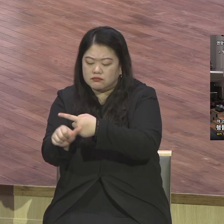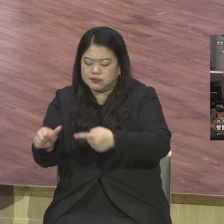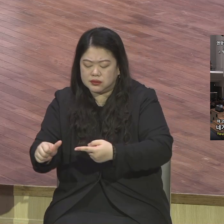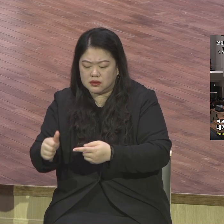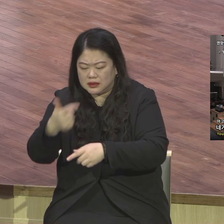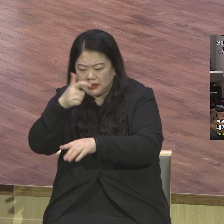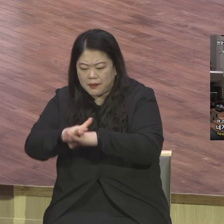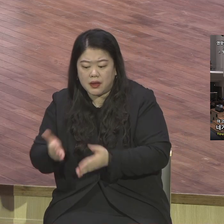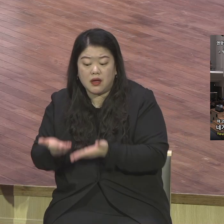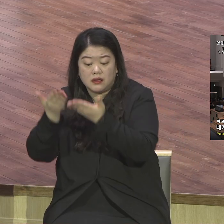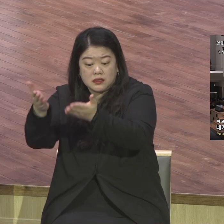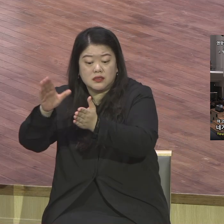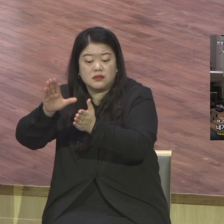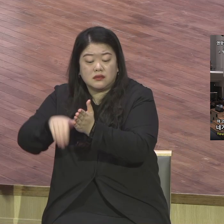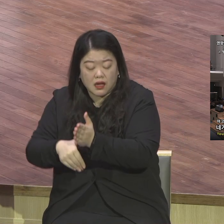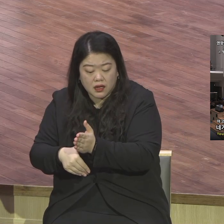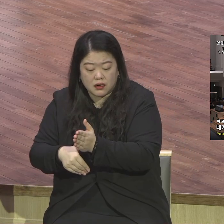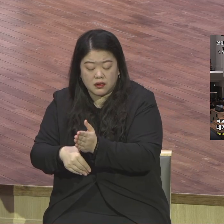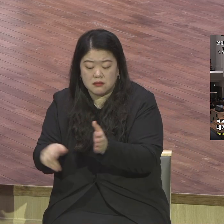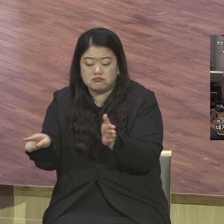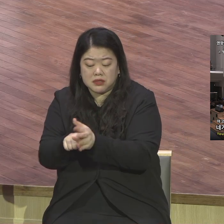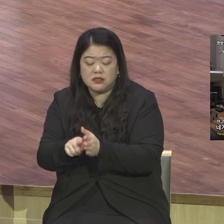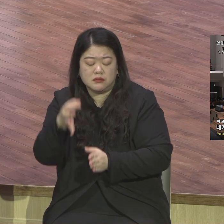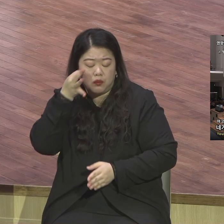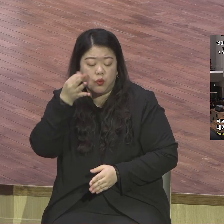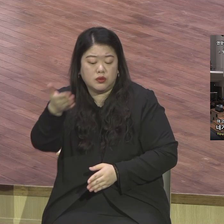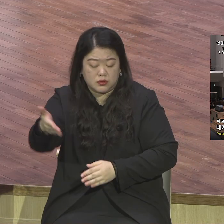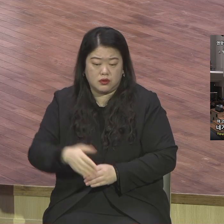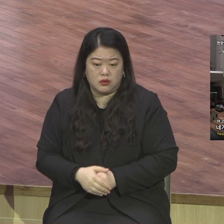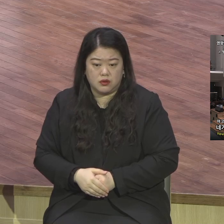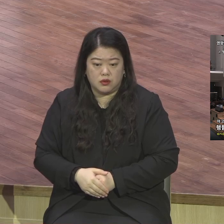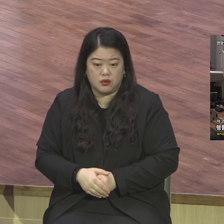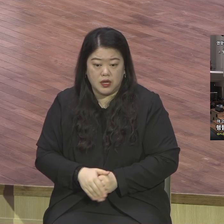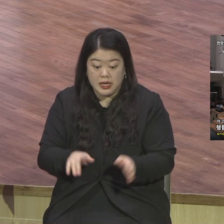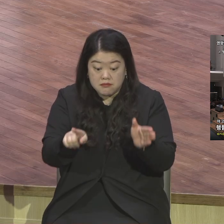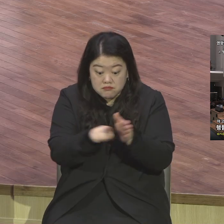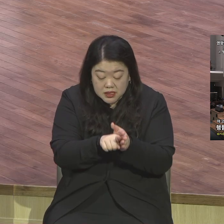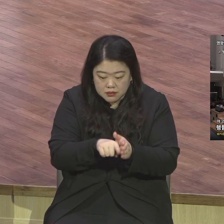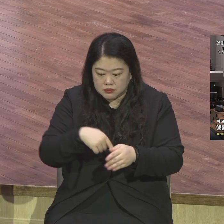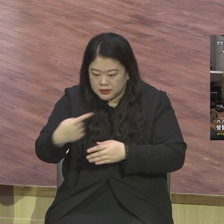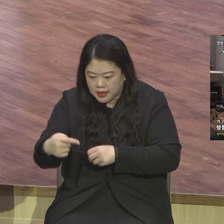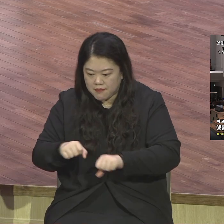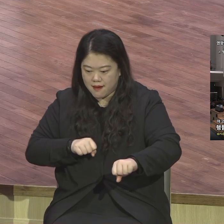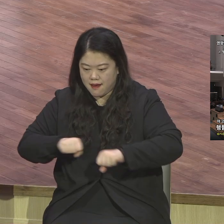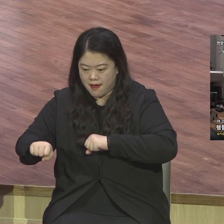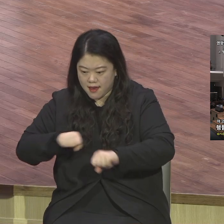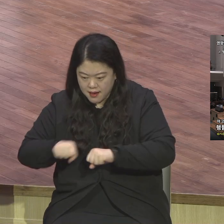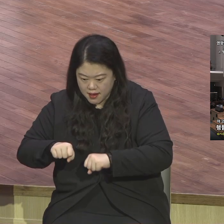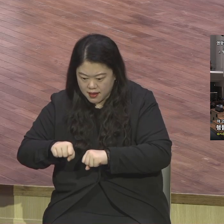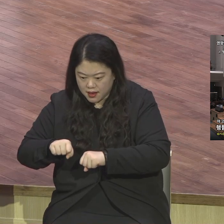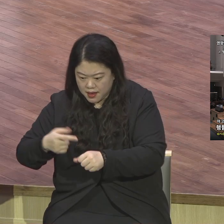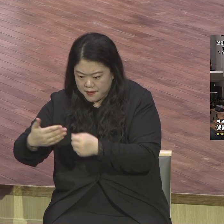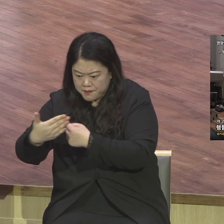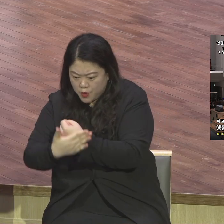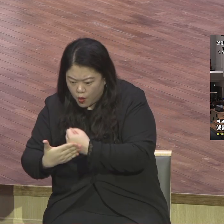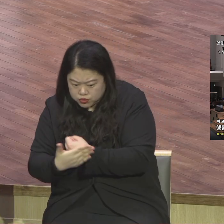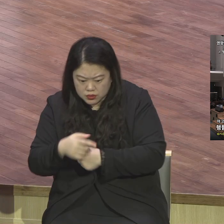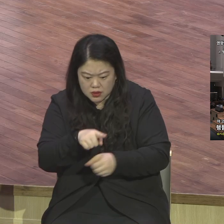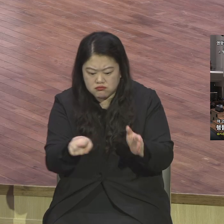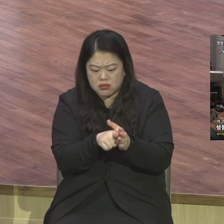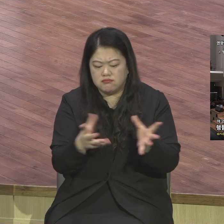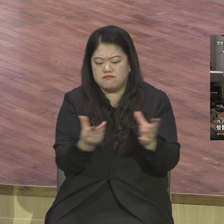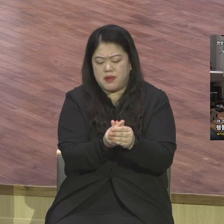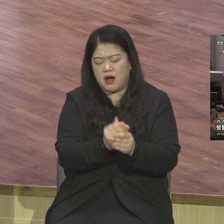받은 것 아니냐. 네가 보거니와 믿음이 그의 행함과 함께 일하고 행함으로 믿음이 온전하게